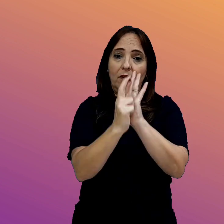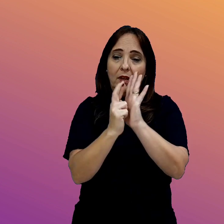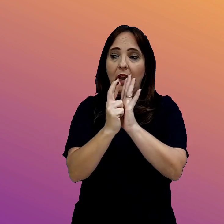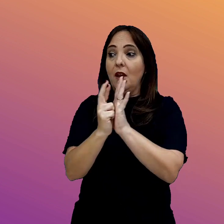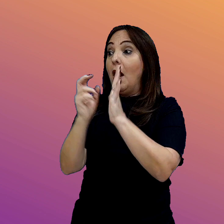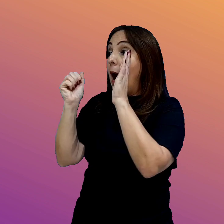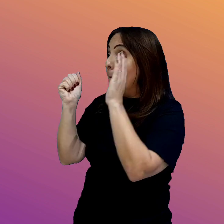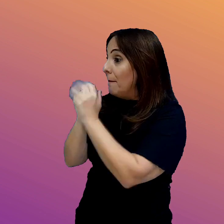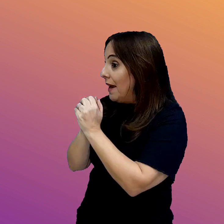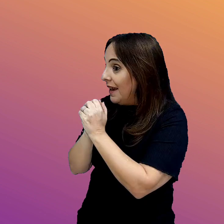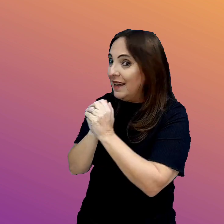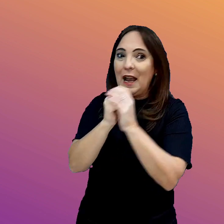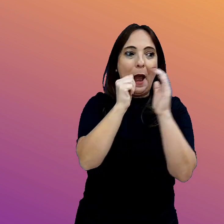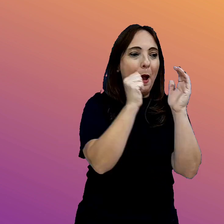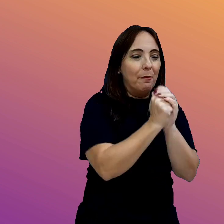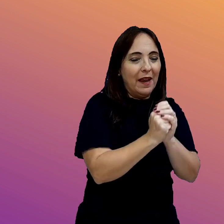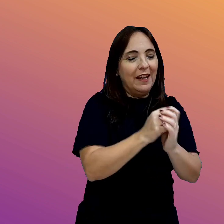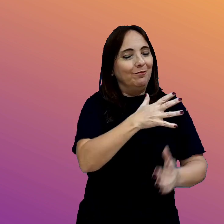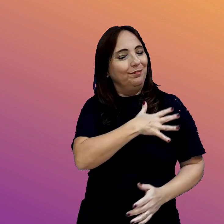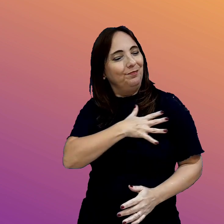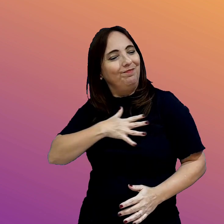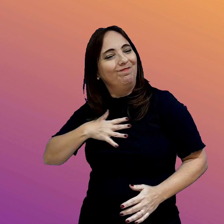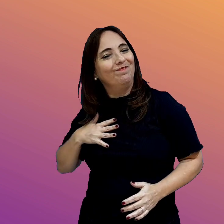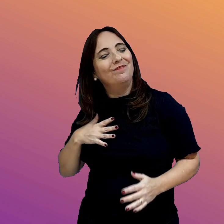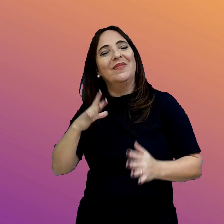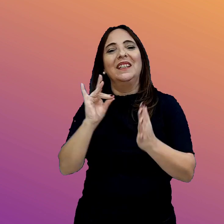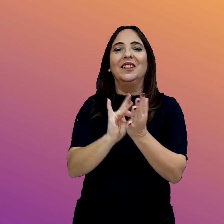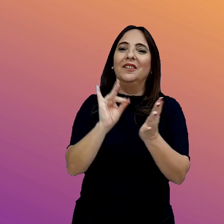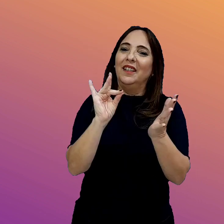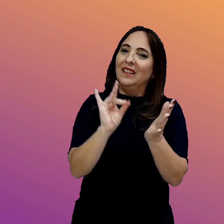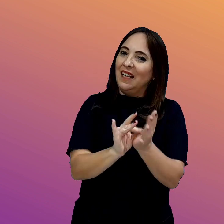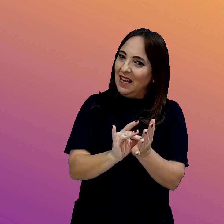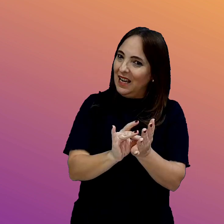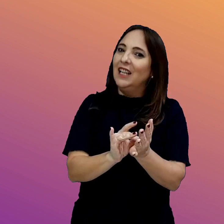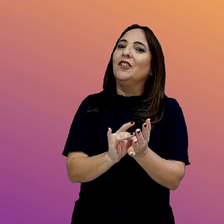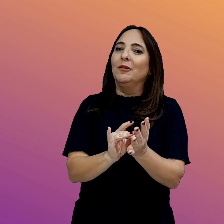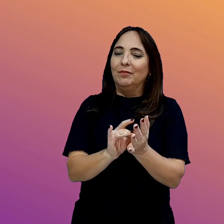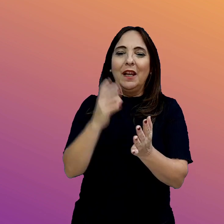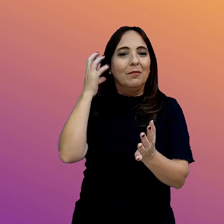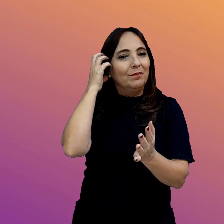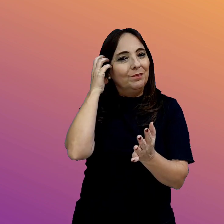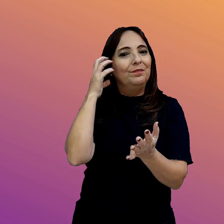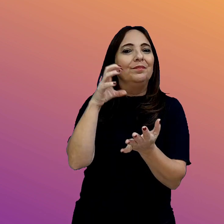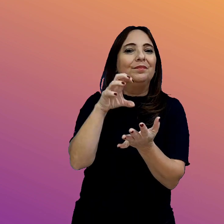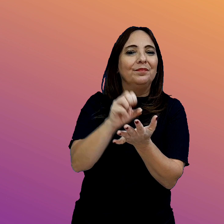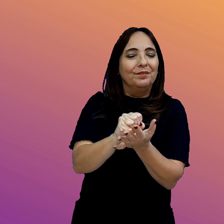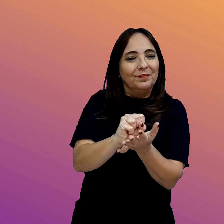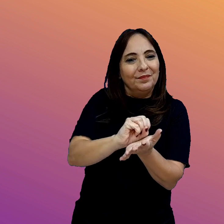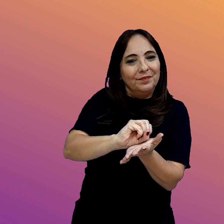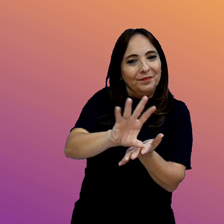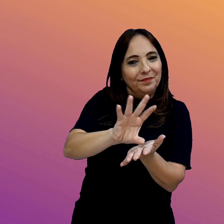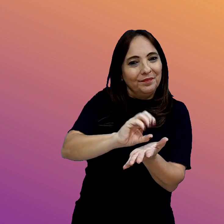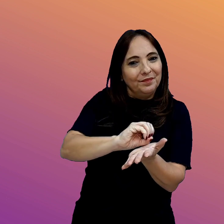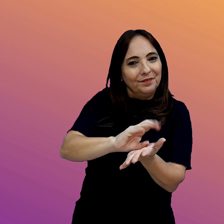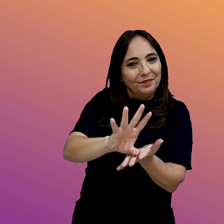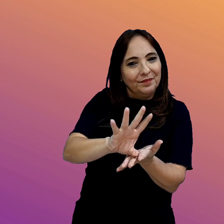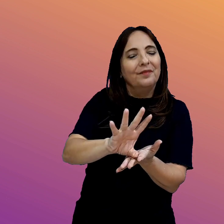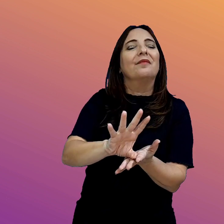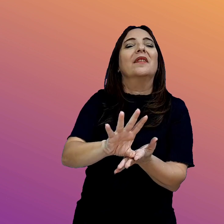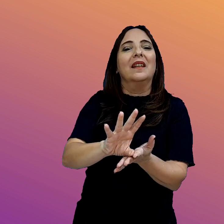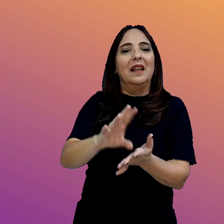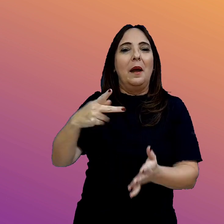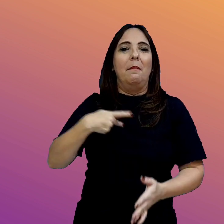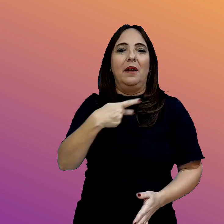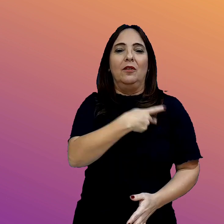foi um prazer enorme abrir com chave de ouro essa nossa série de podcasts. Pastor Paulo, Maura, muito obrigado.